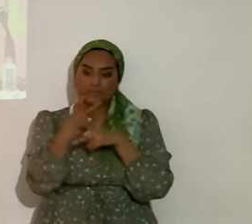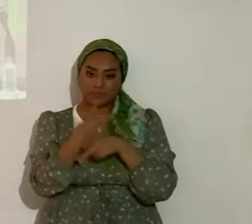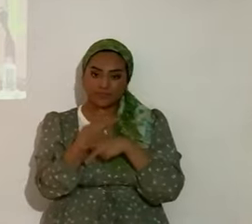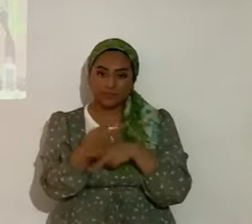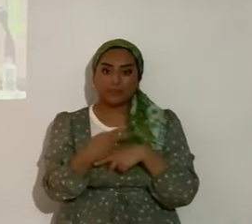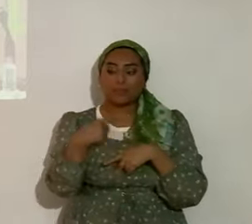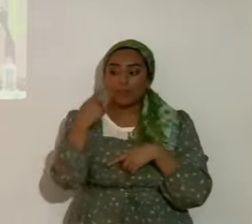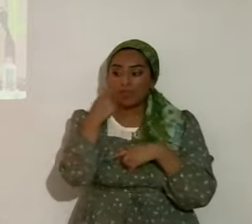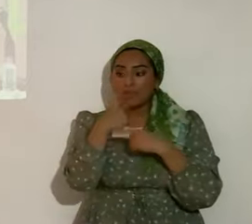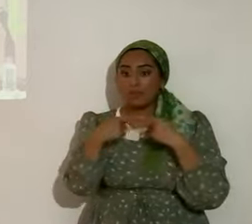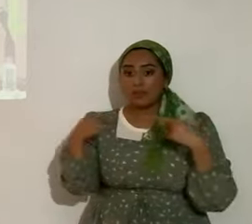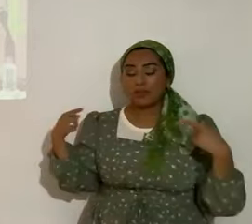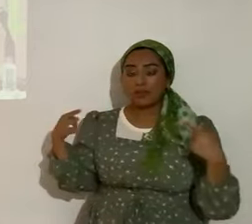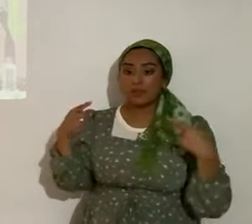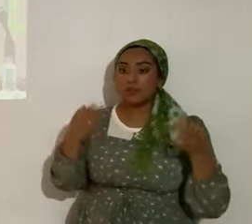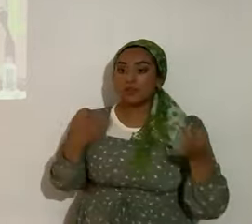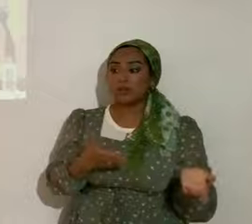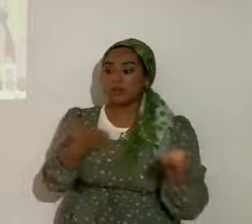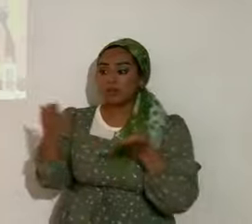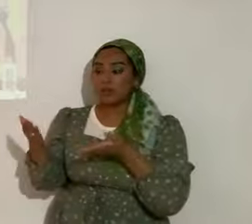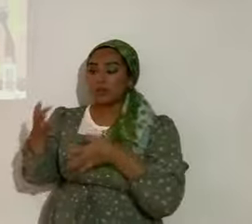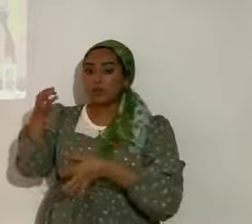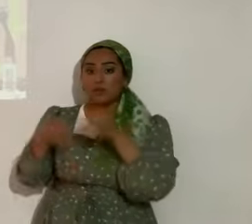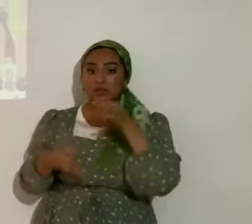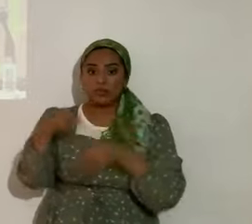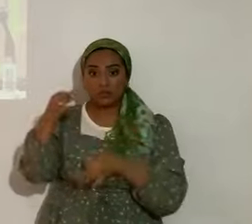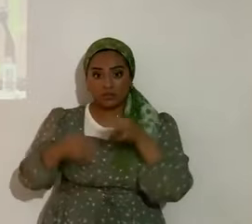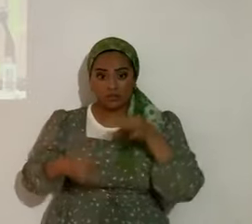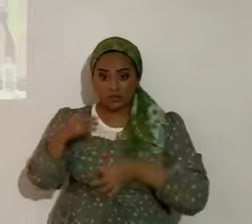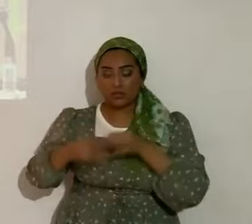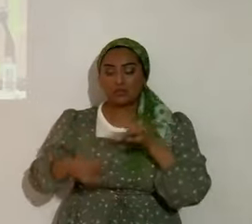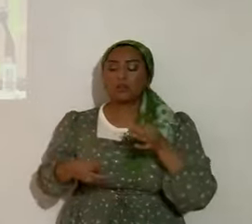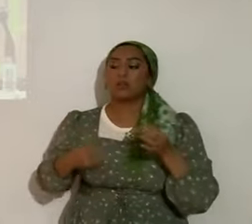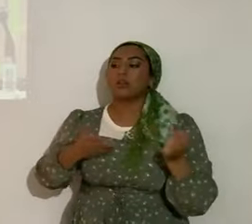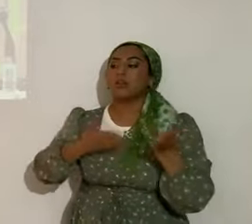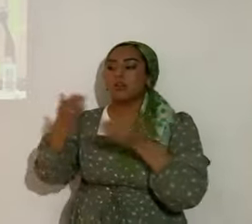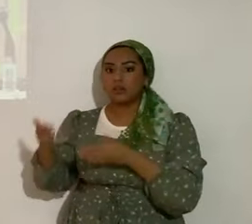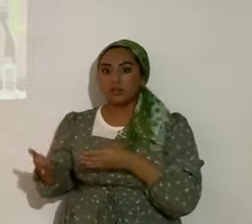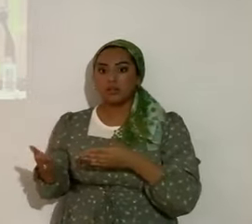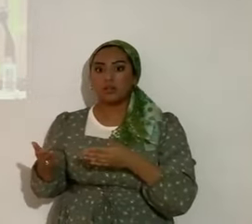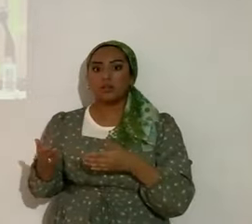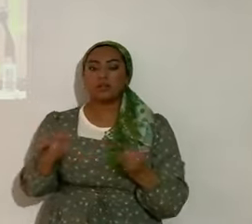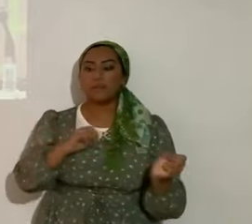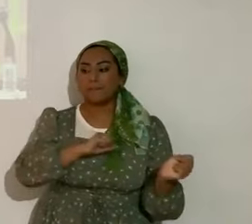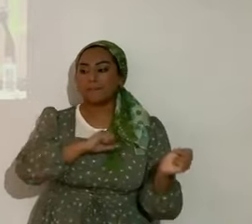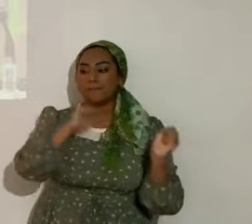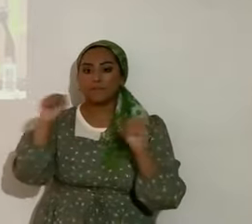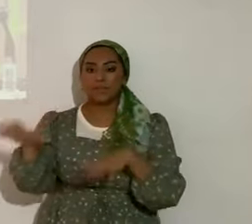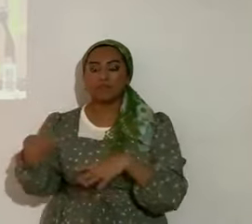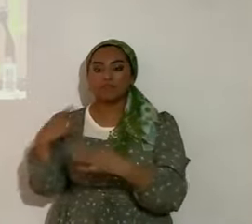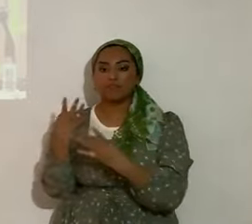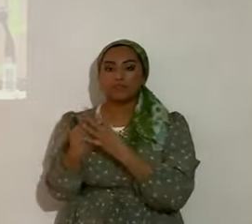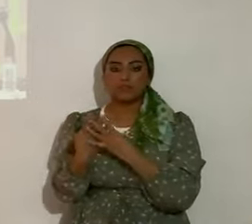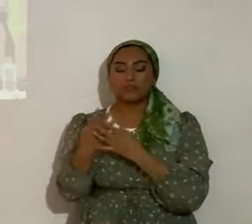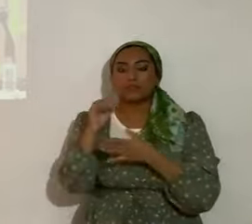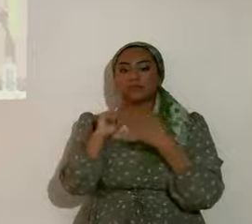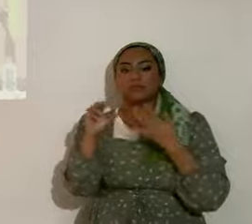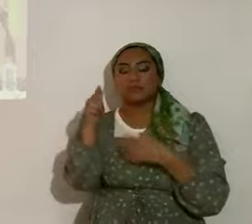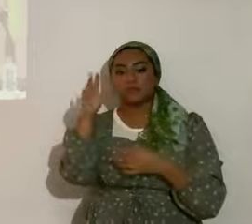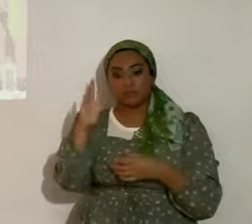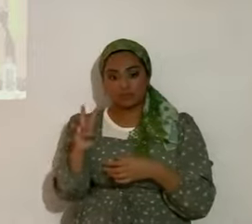el adversario te entregue al juez y el juez al alguacil y seas echado en la cárcel.